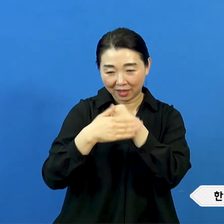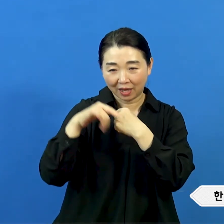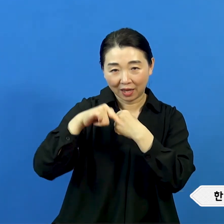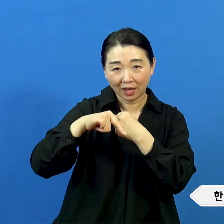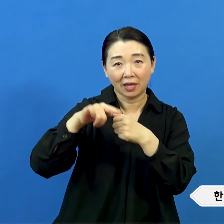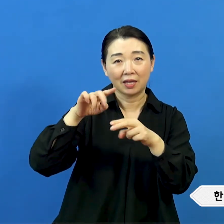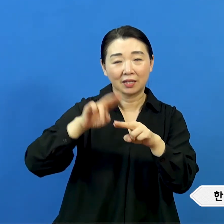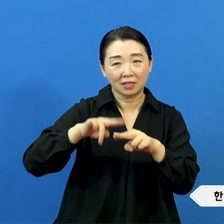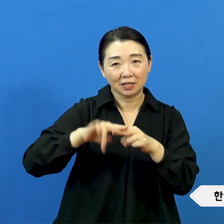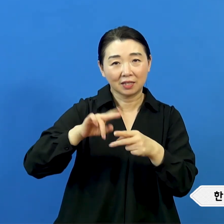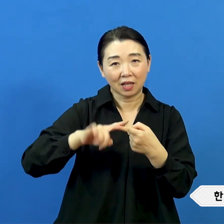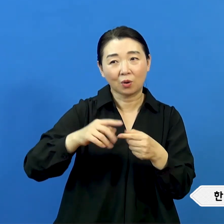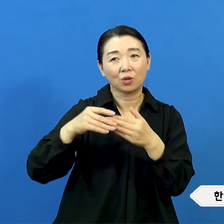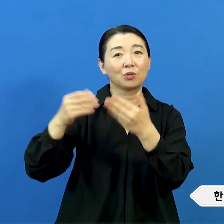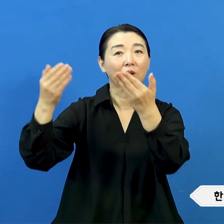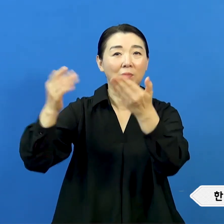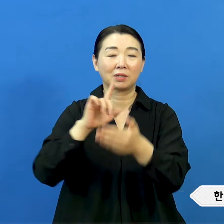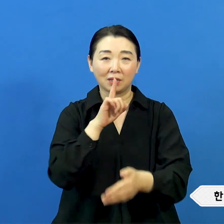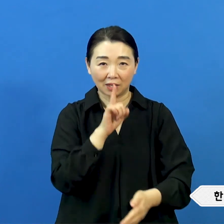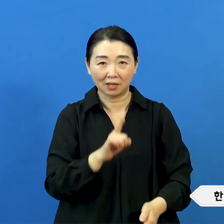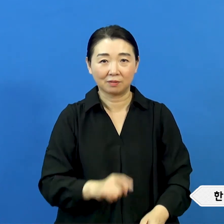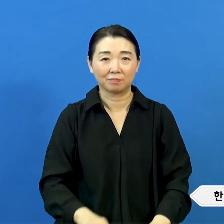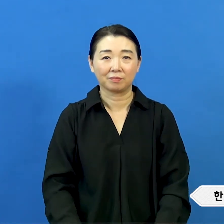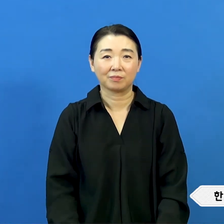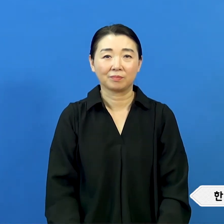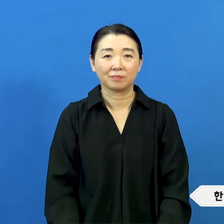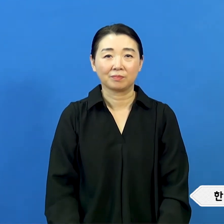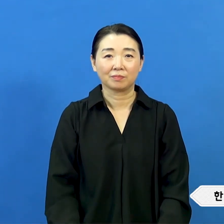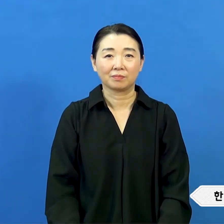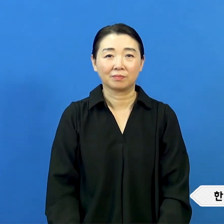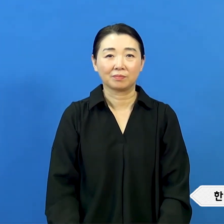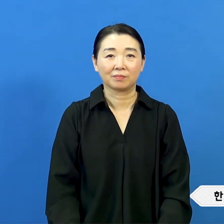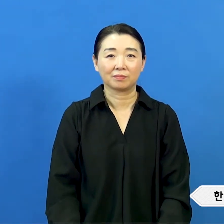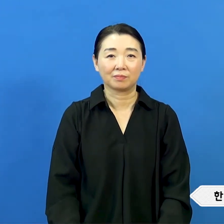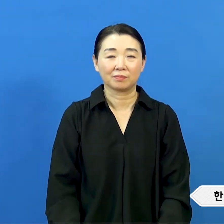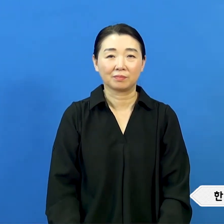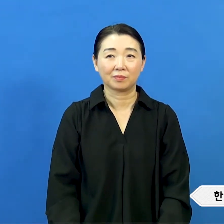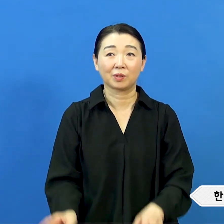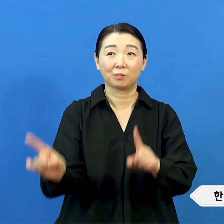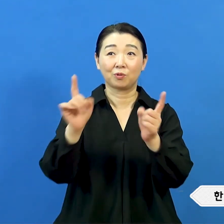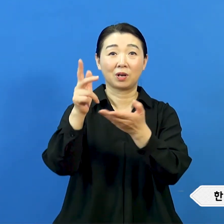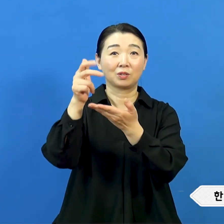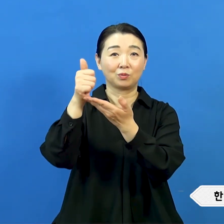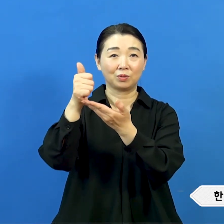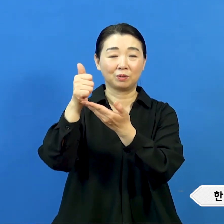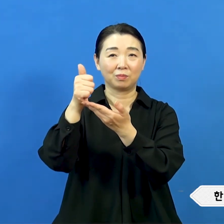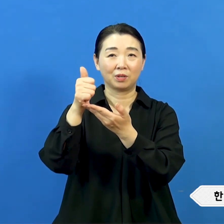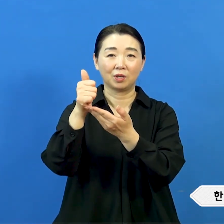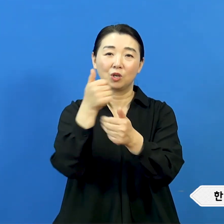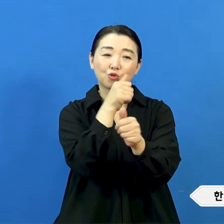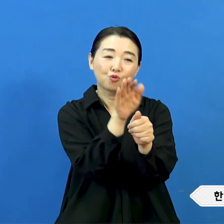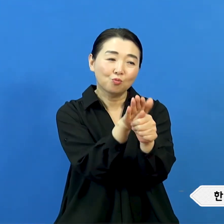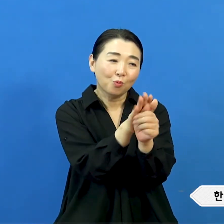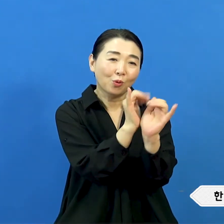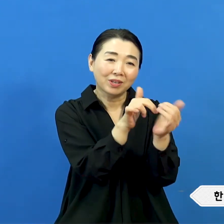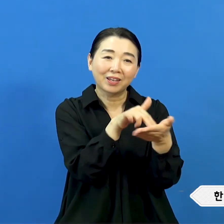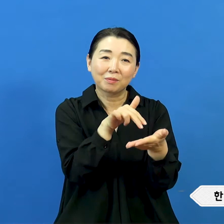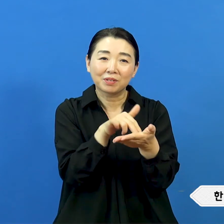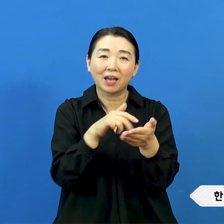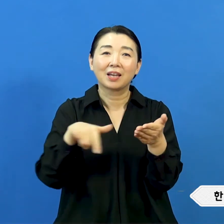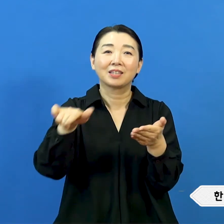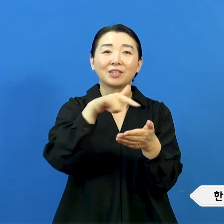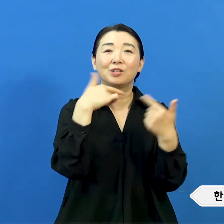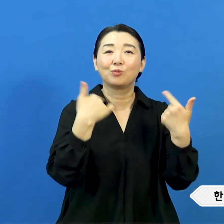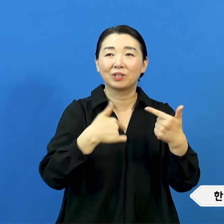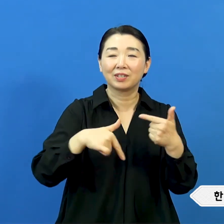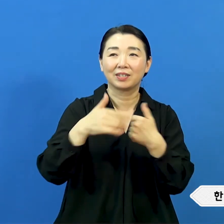자리로 인도됨을 얻었다, 그랬지 않습니까? 부활하신 주님이 중보자가 되셔서 늘 우리를